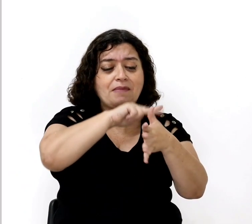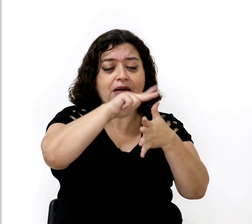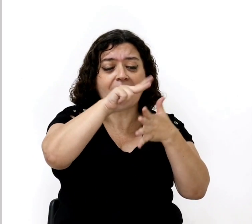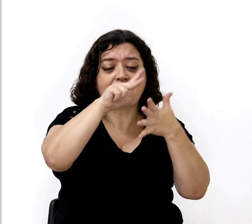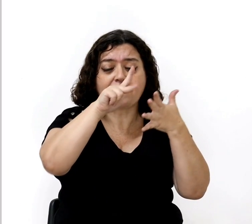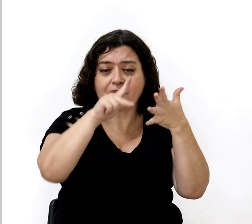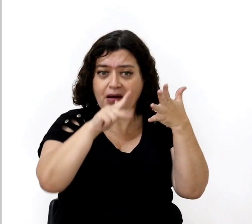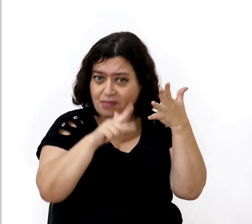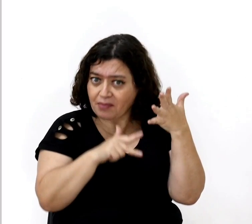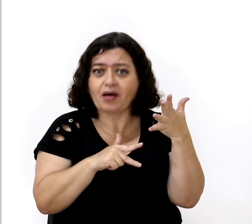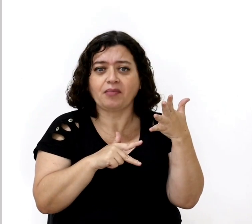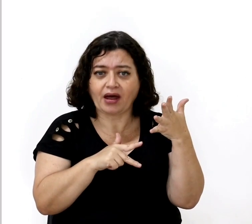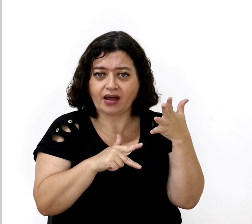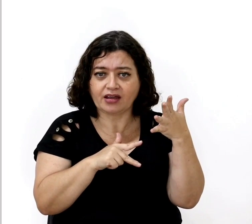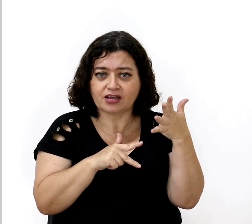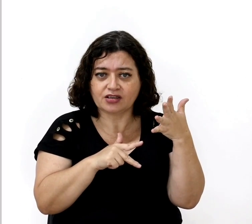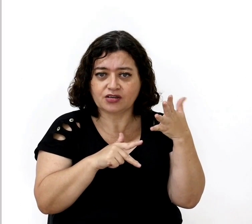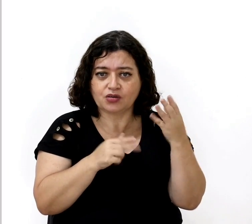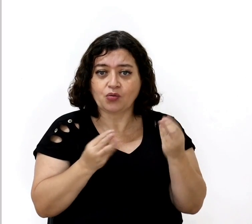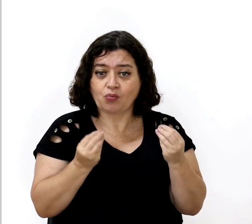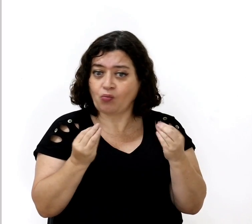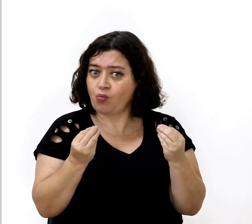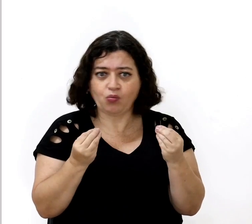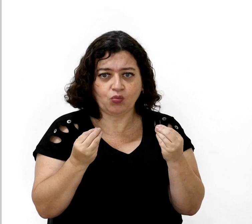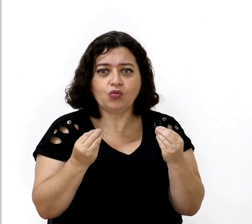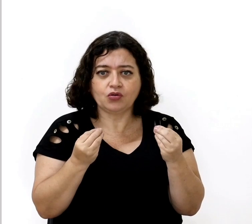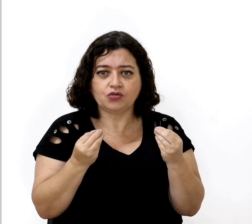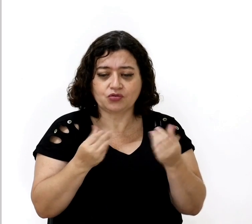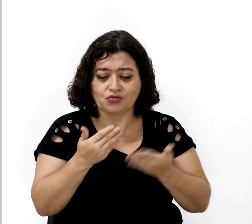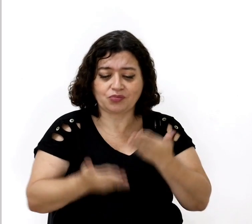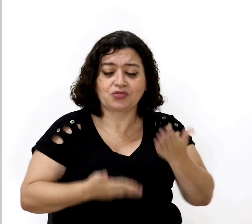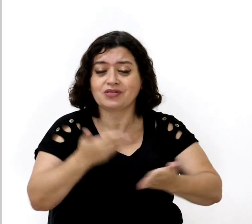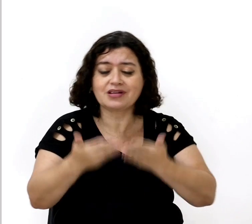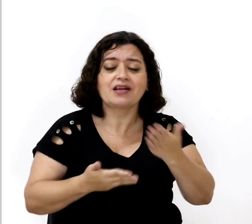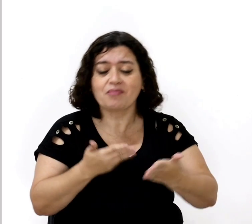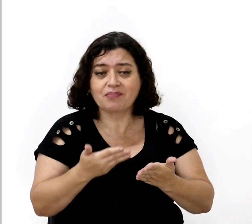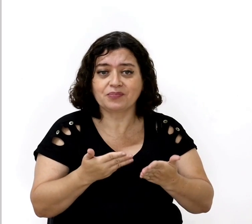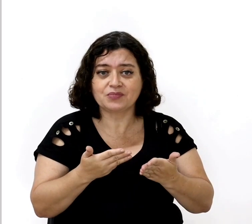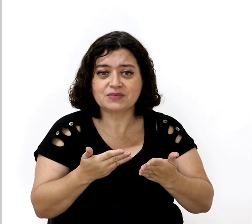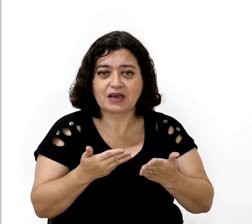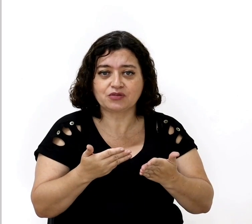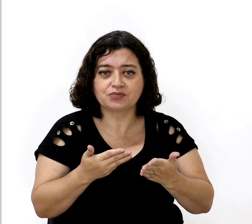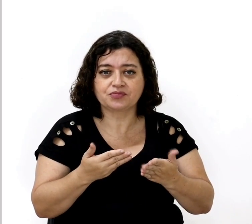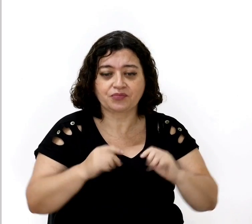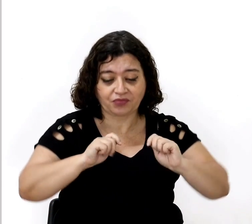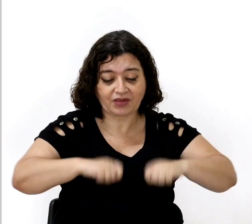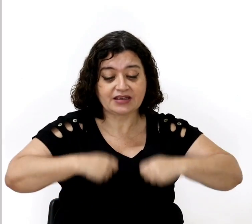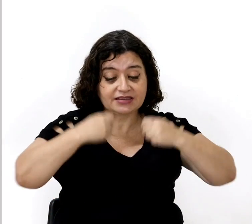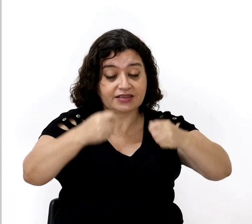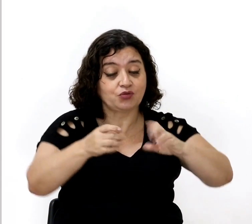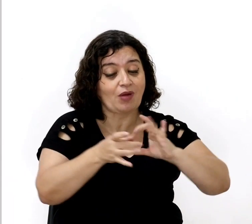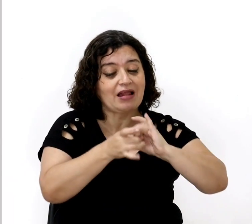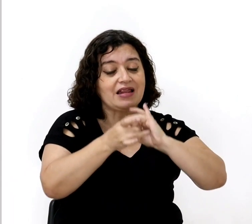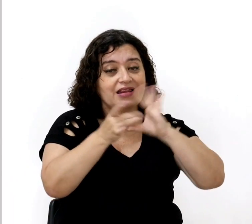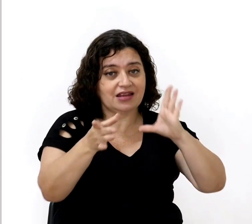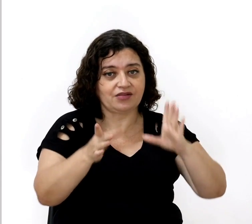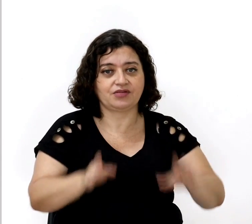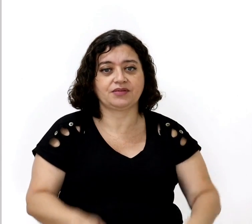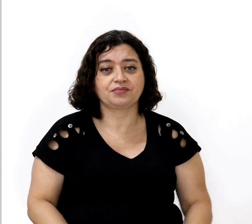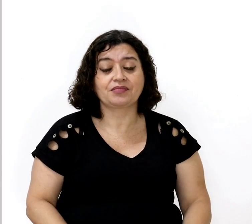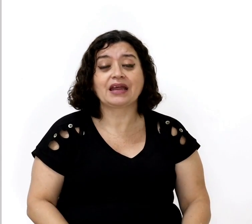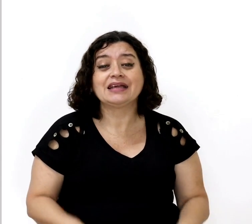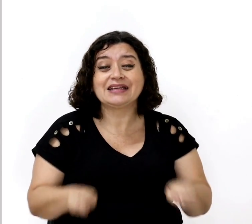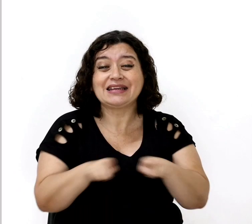poderia trabalhar várias questões assim. Outra coisa que eu tenho visto como uma maneira de exercer